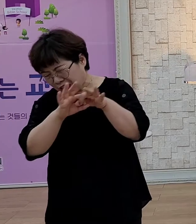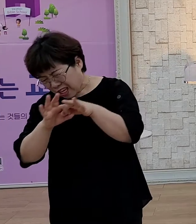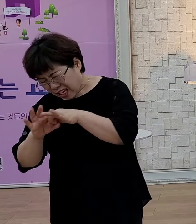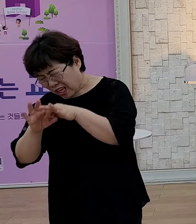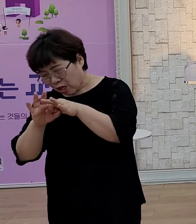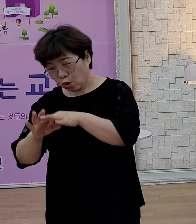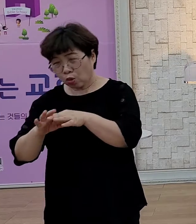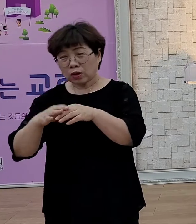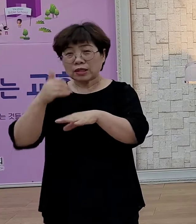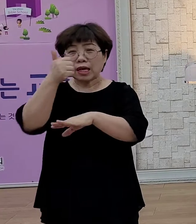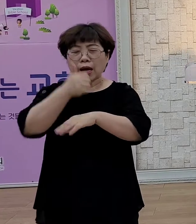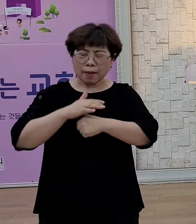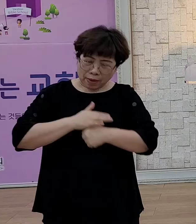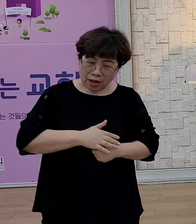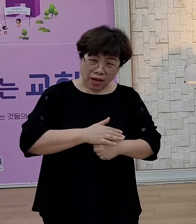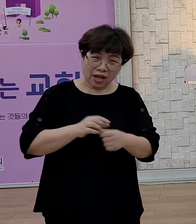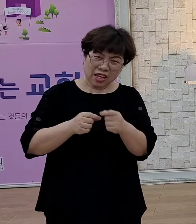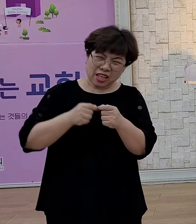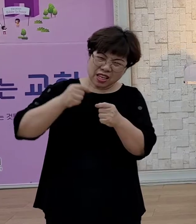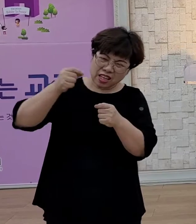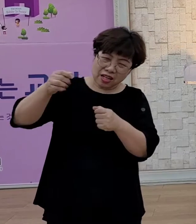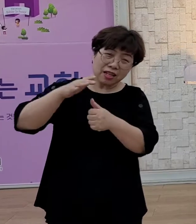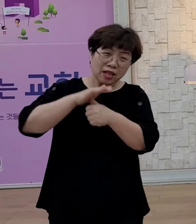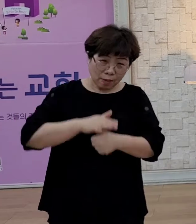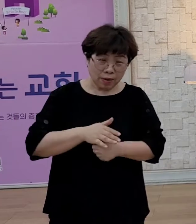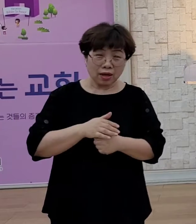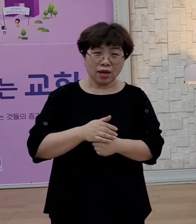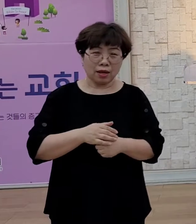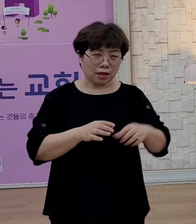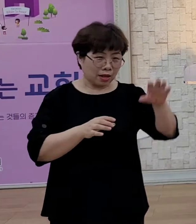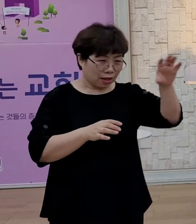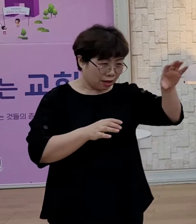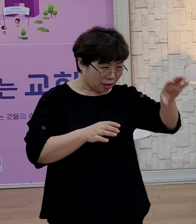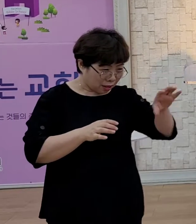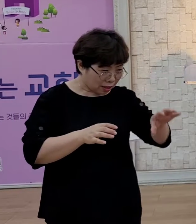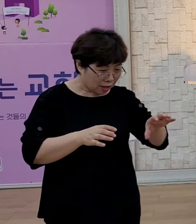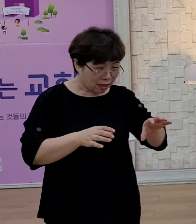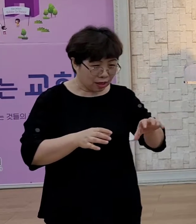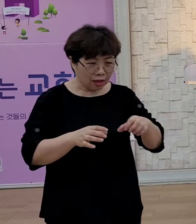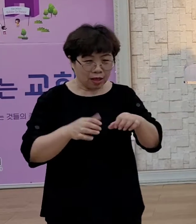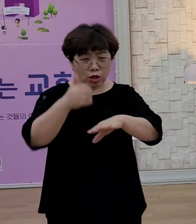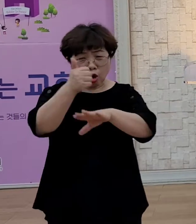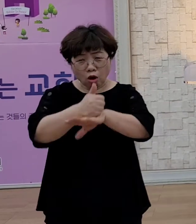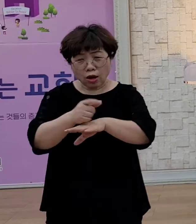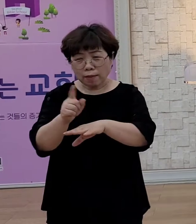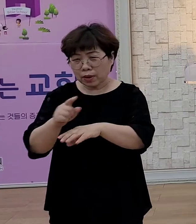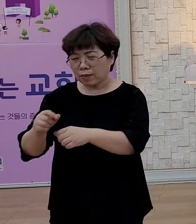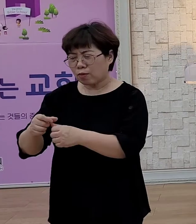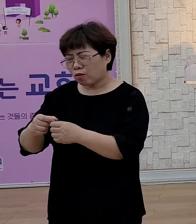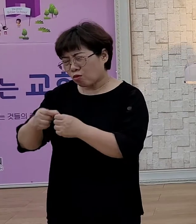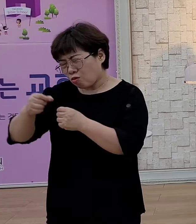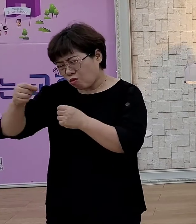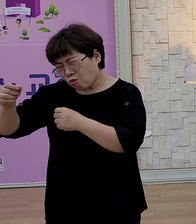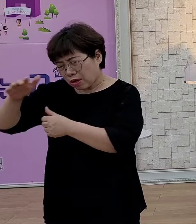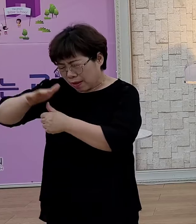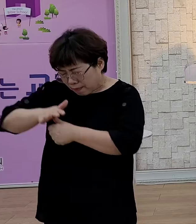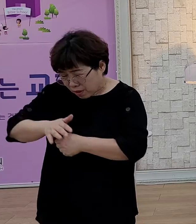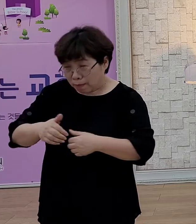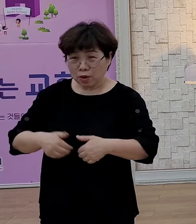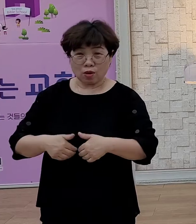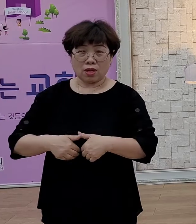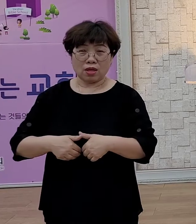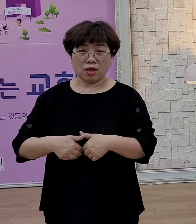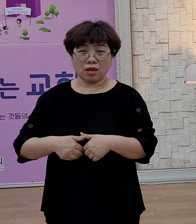뭐라고 합니까? 한자어로 인내라. 오래 참음 인내라. 길이 참으라. 인내하라. 오늘